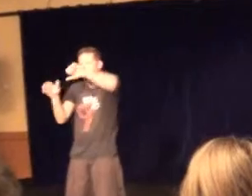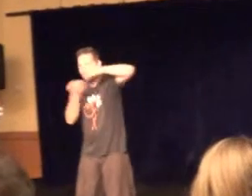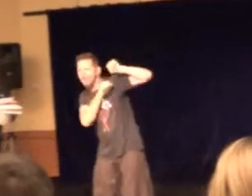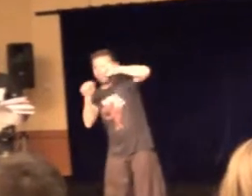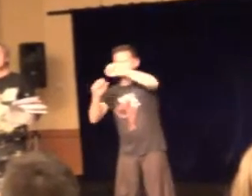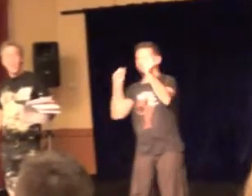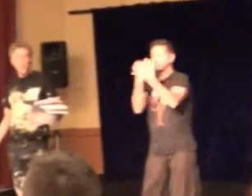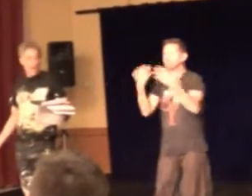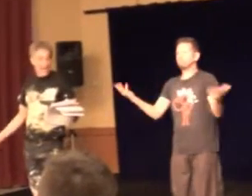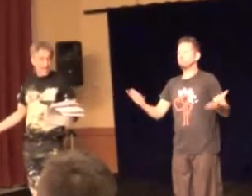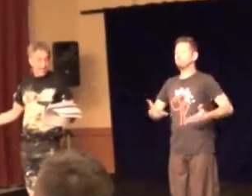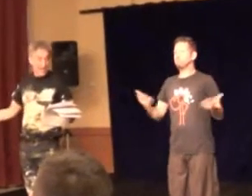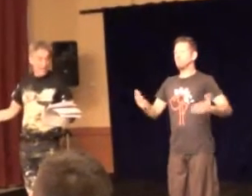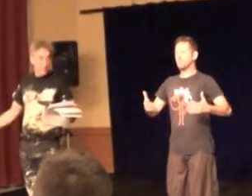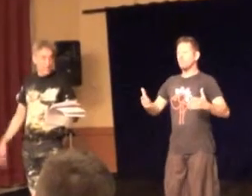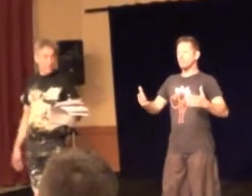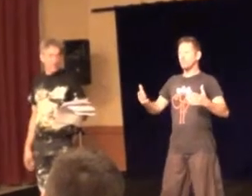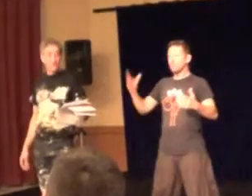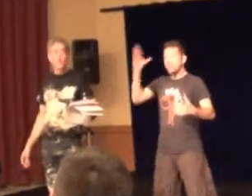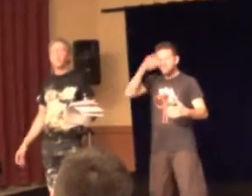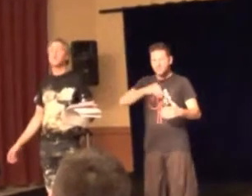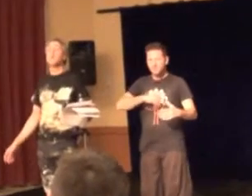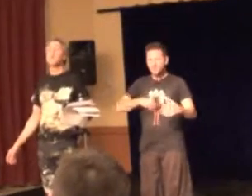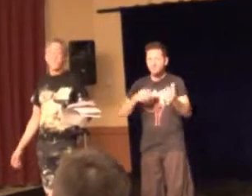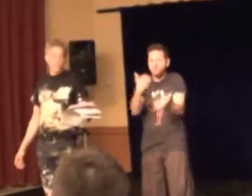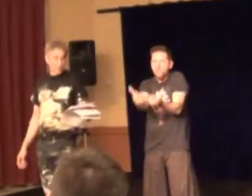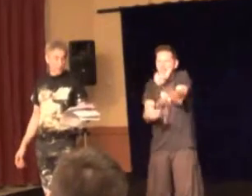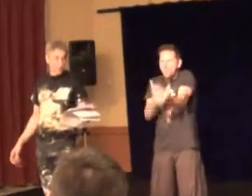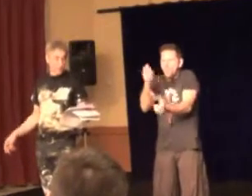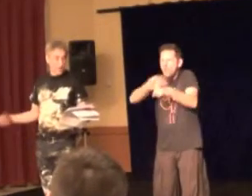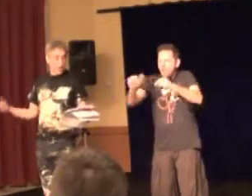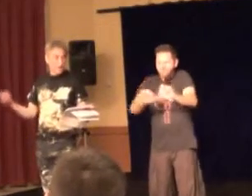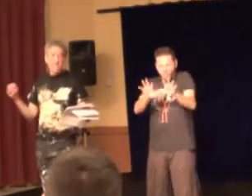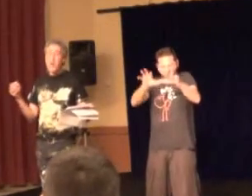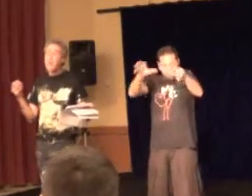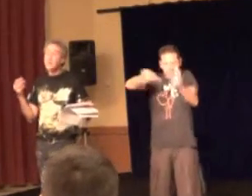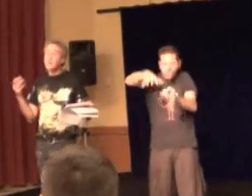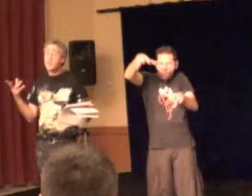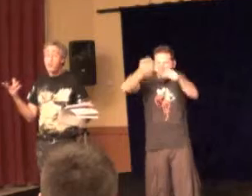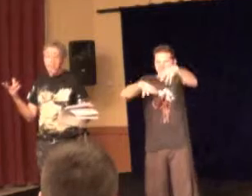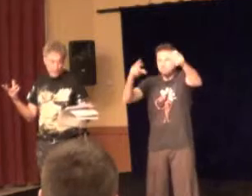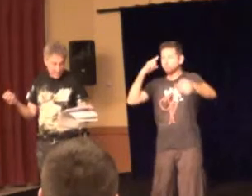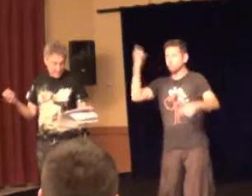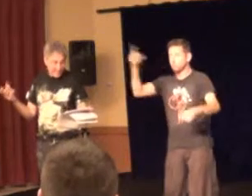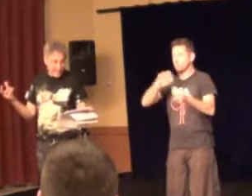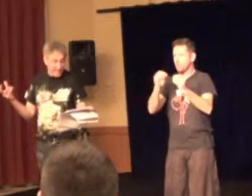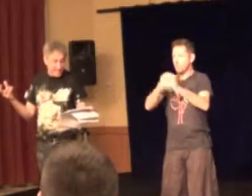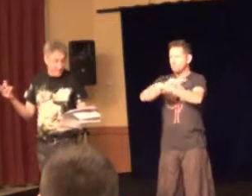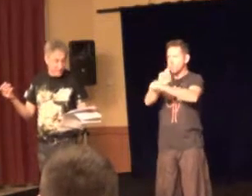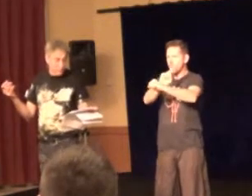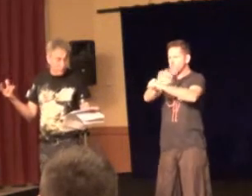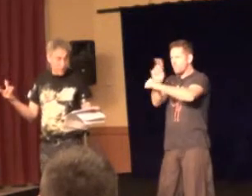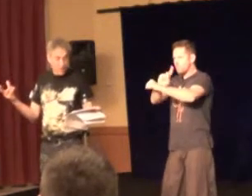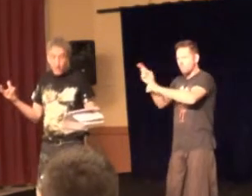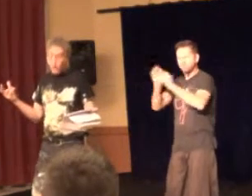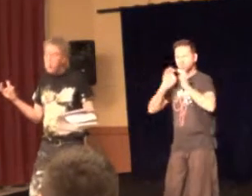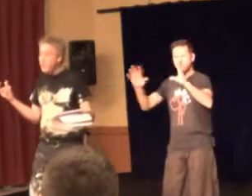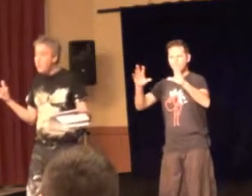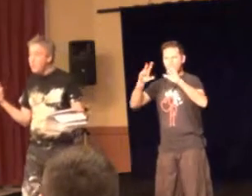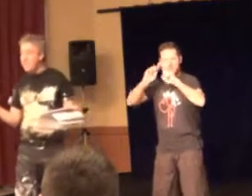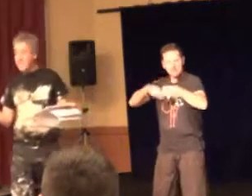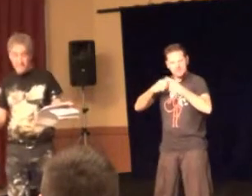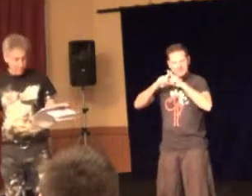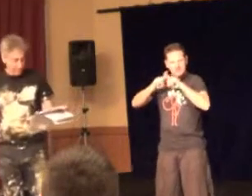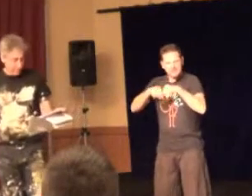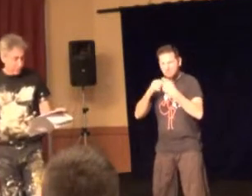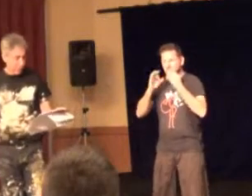surprise, quelle surprise! Le lait oublié sur le feu, toujours une histoire de temps, d'analyse du